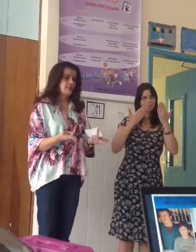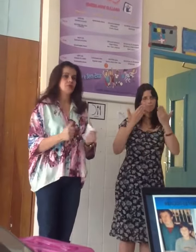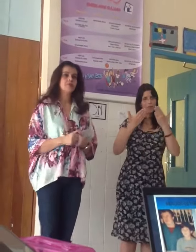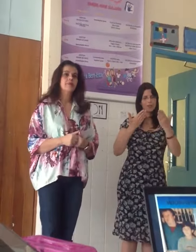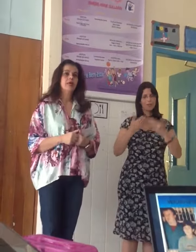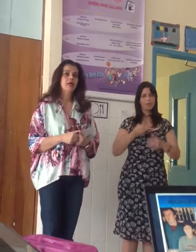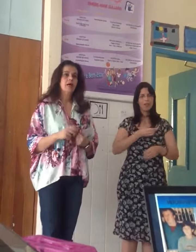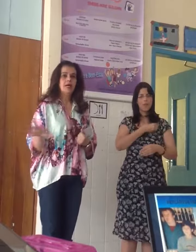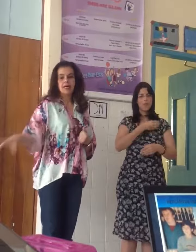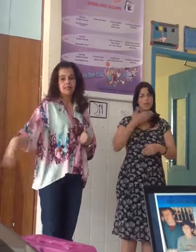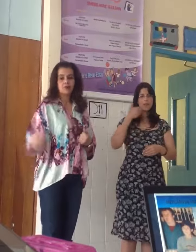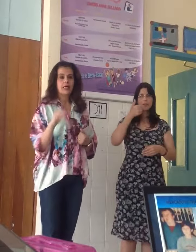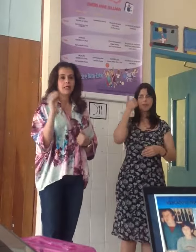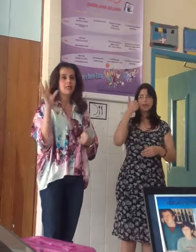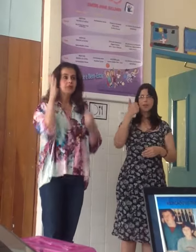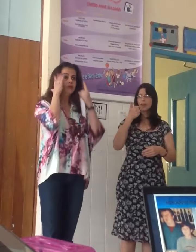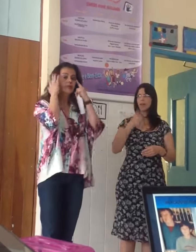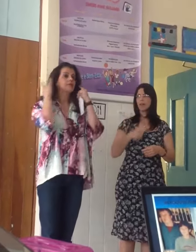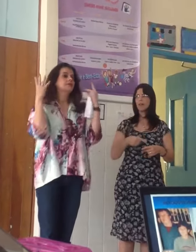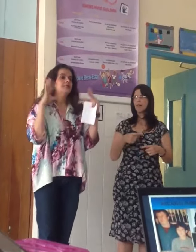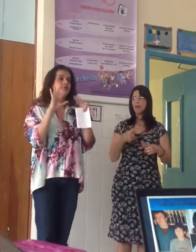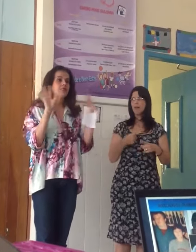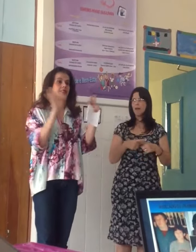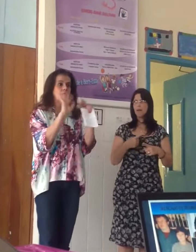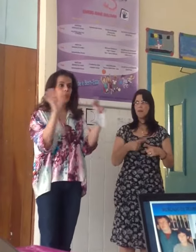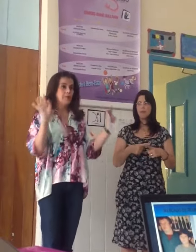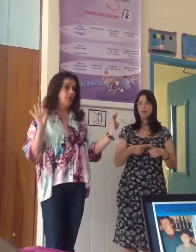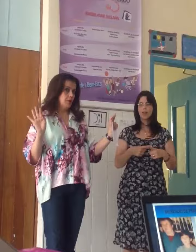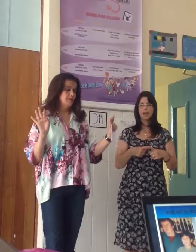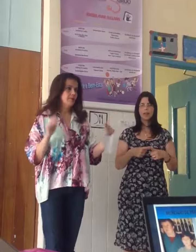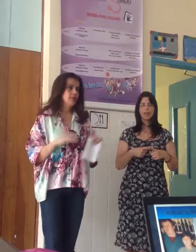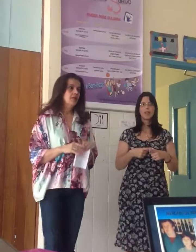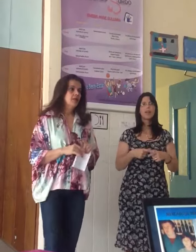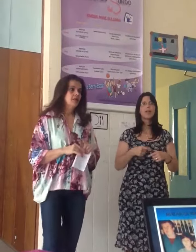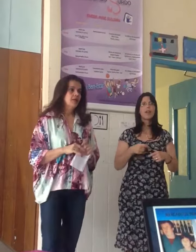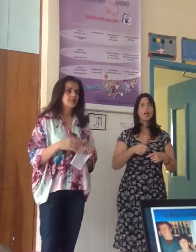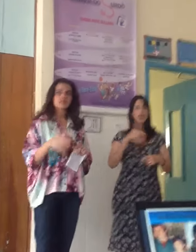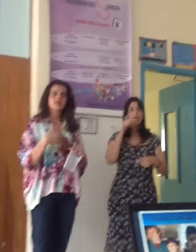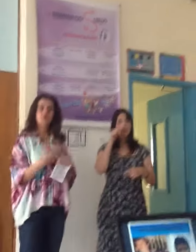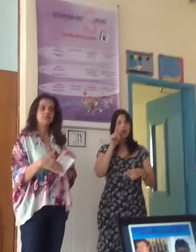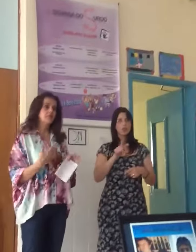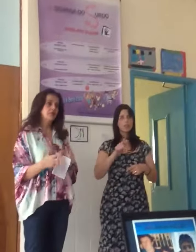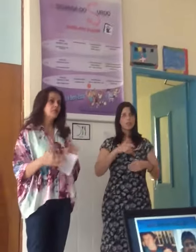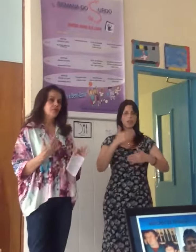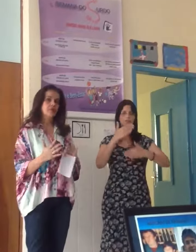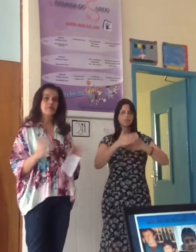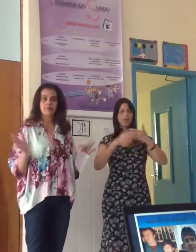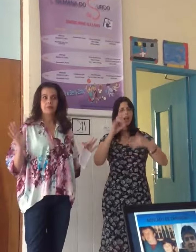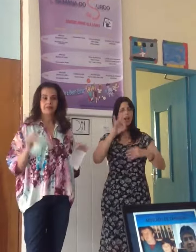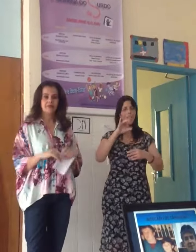o dia seguinte. Ela cata os caquinhos e esse dia ela sabe uma melhor. E foi assim.